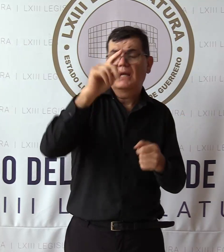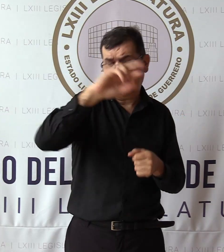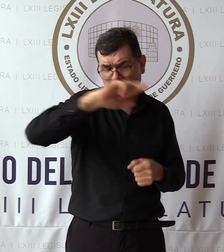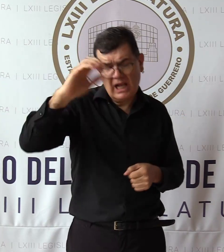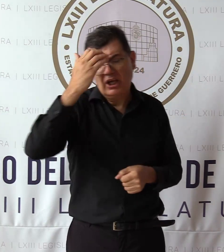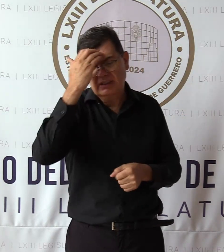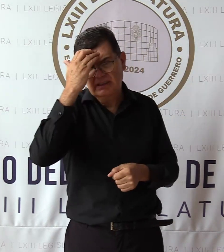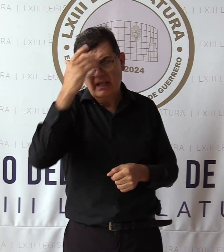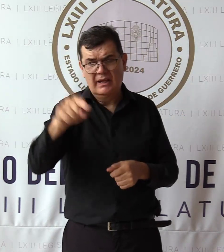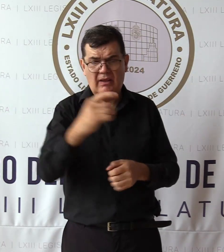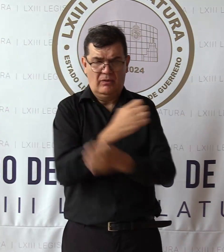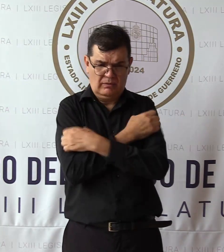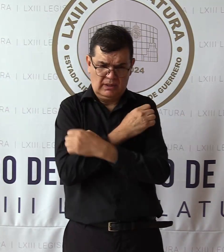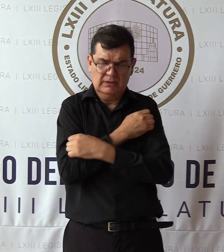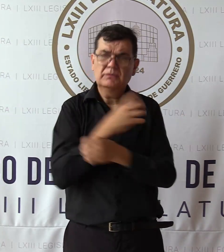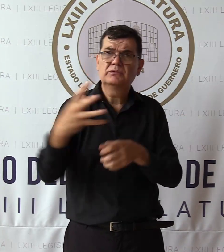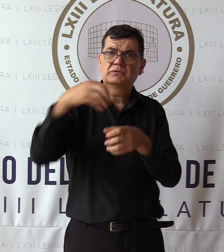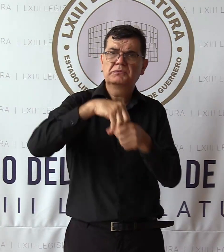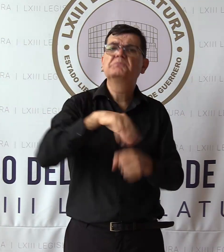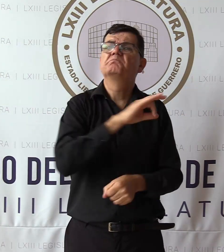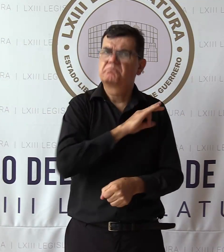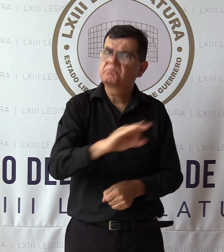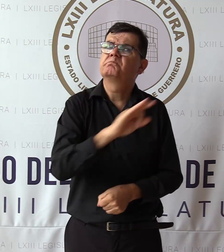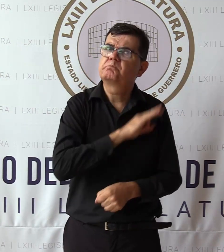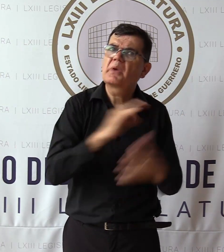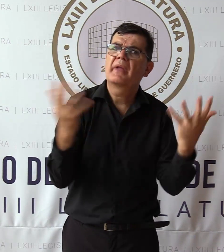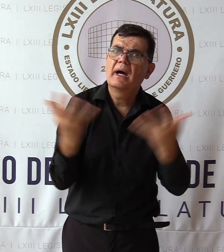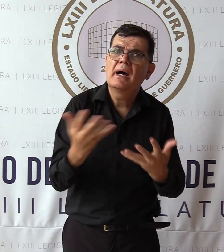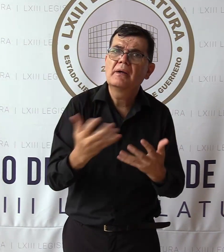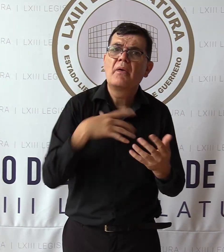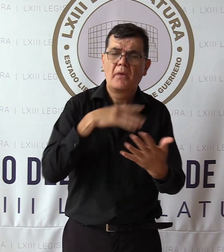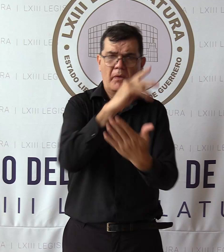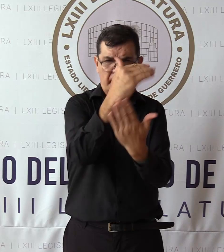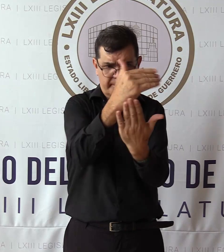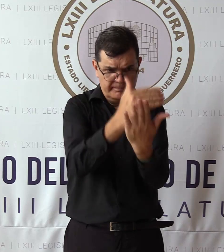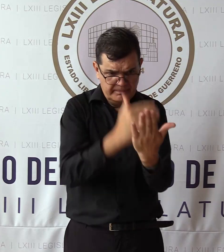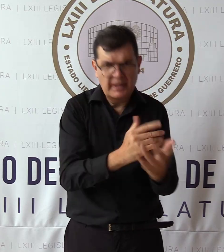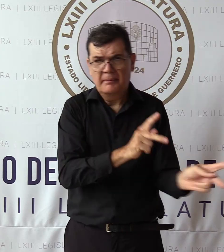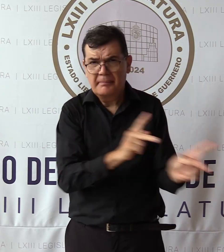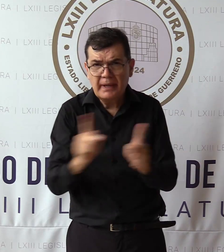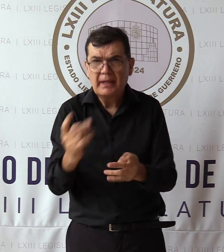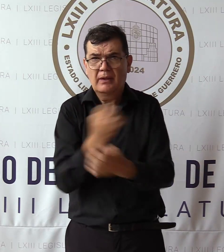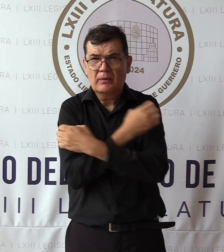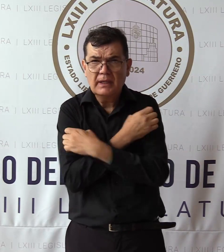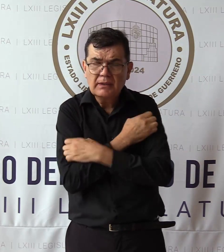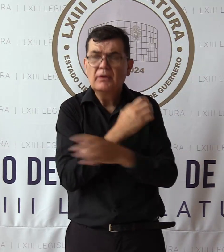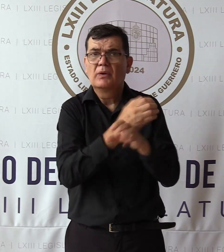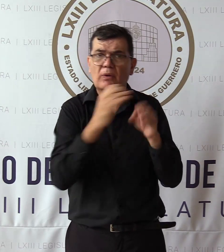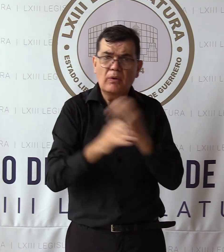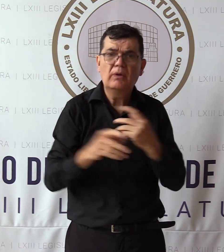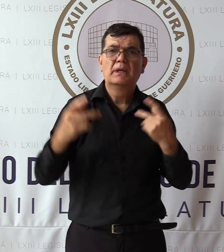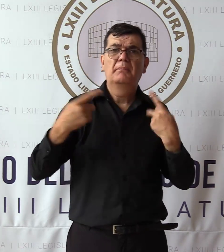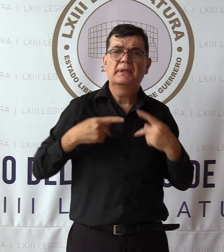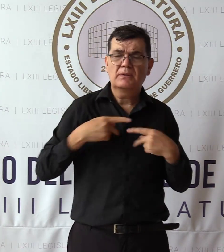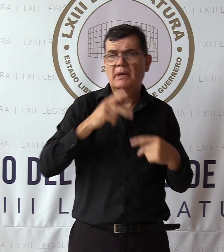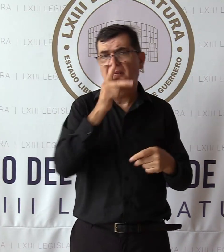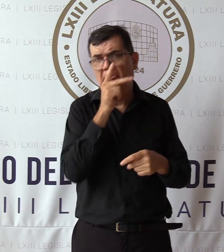inclusiva es posible, además de la intervención de los planes educativos con la participación de los tutores, padres y todos aquellos